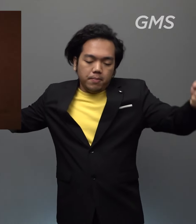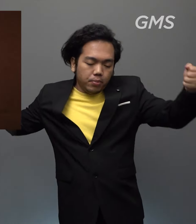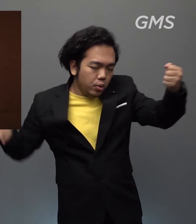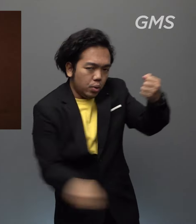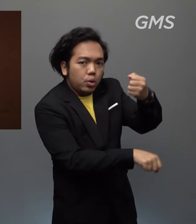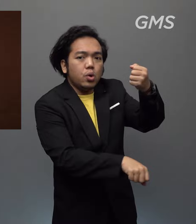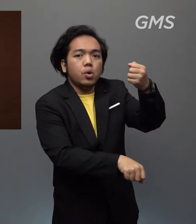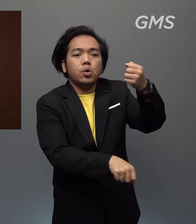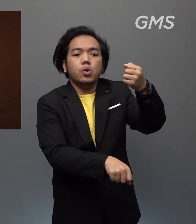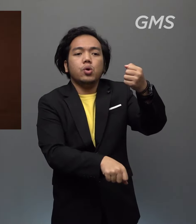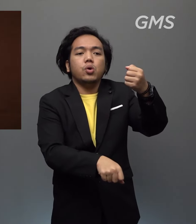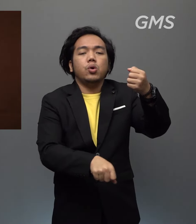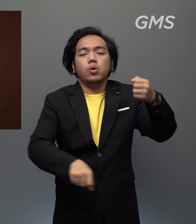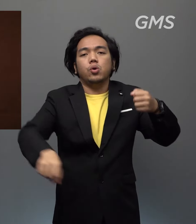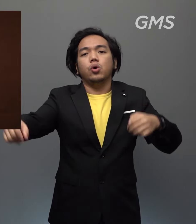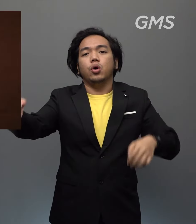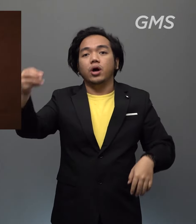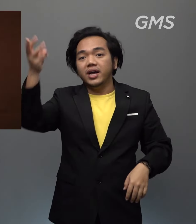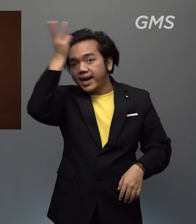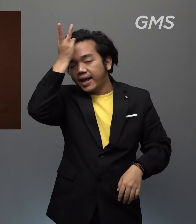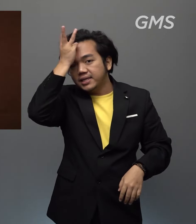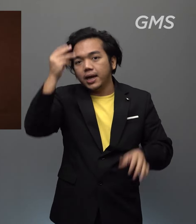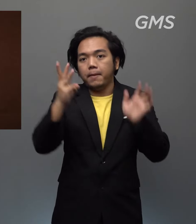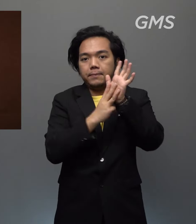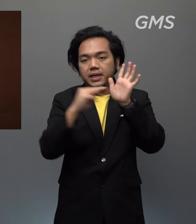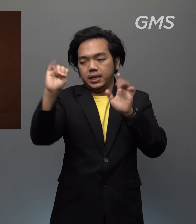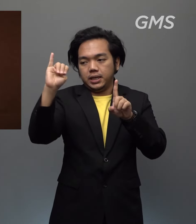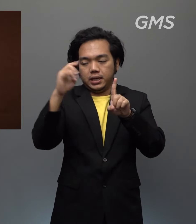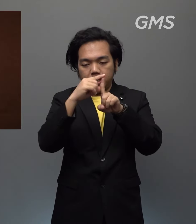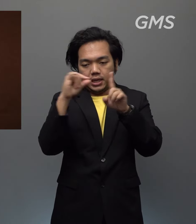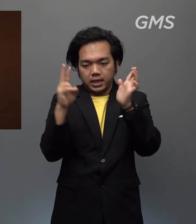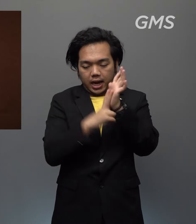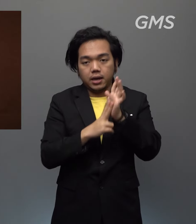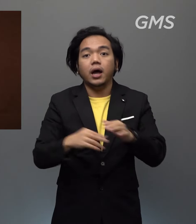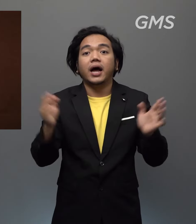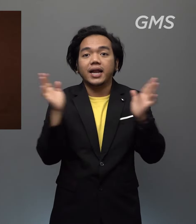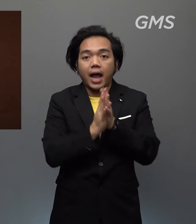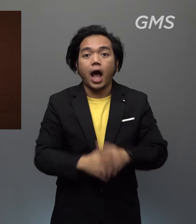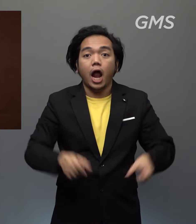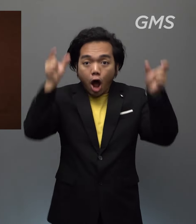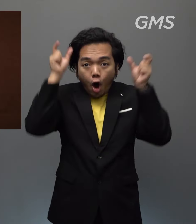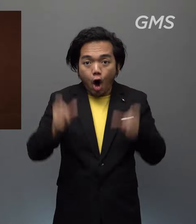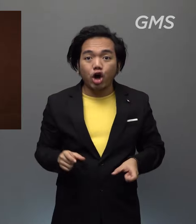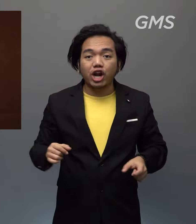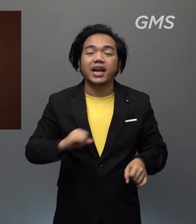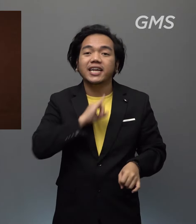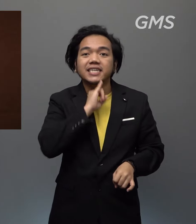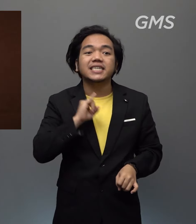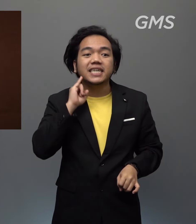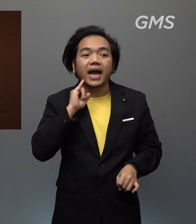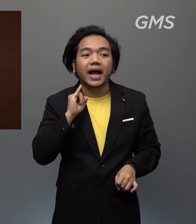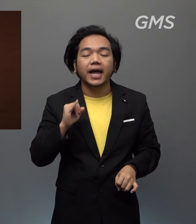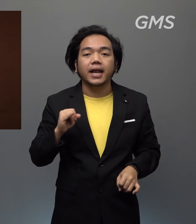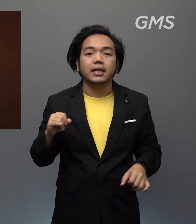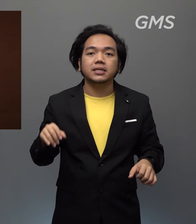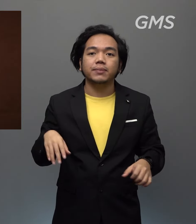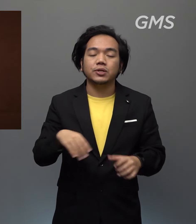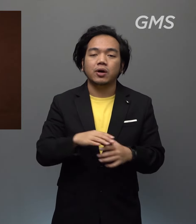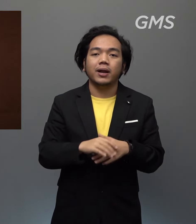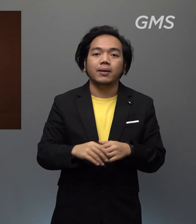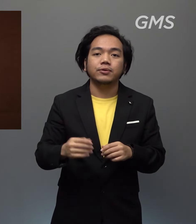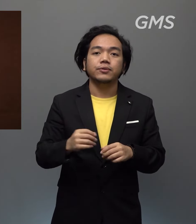akhirnya Israel penuh dengan kemenangan. Dari mana 300 orang ini ditemukan? Apakah